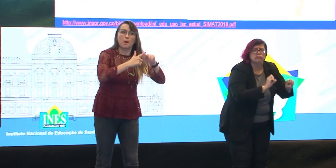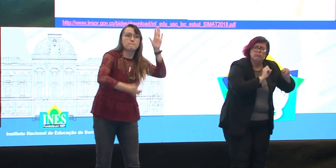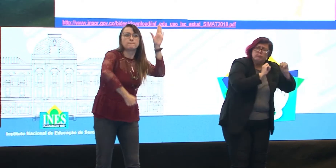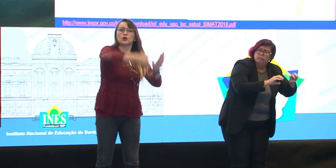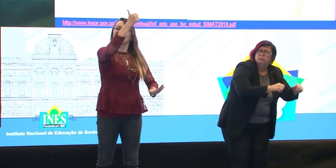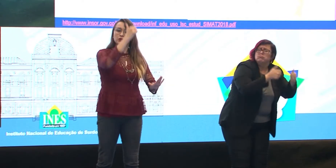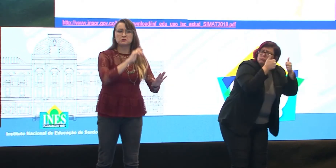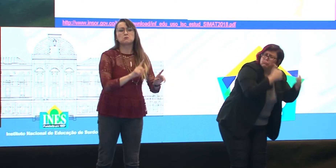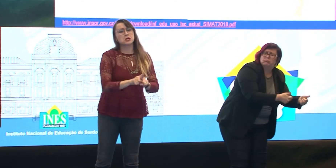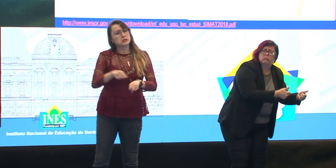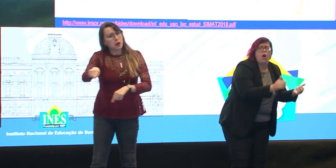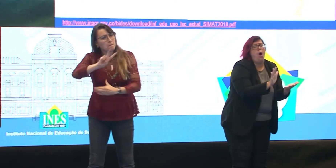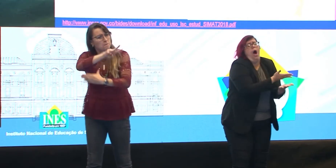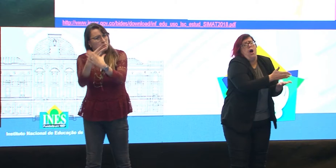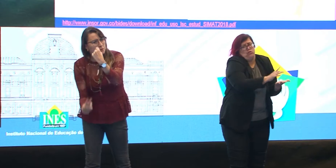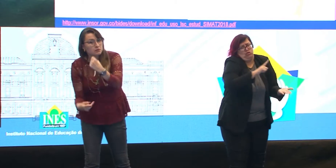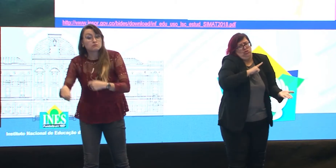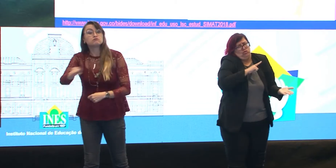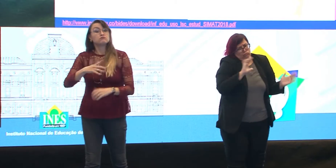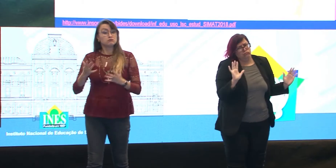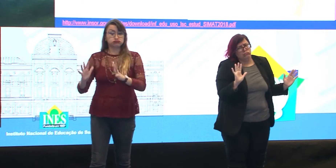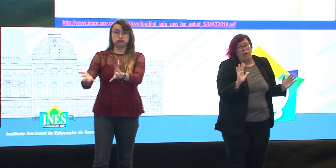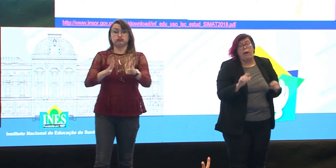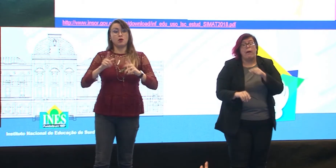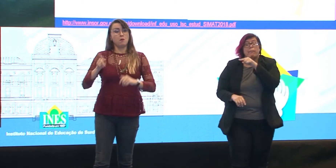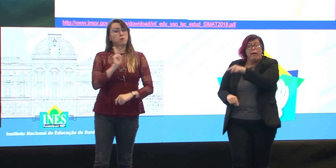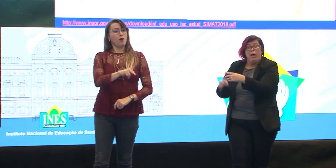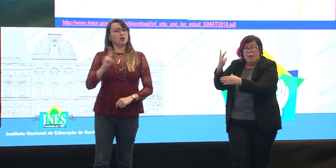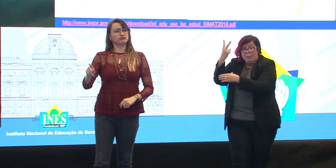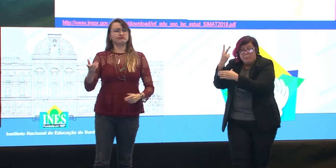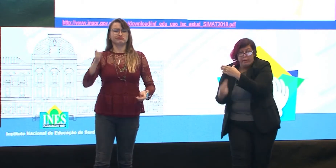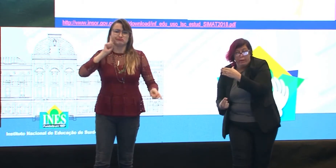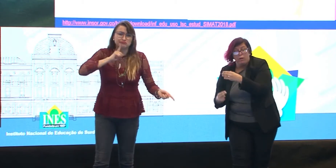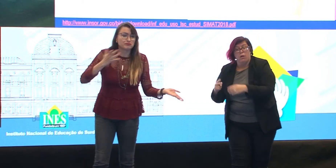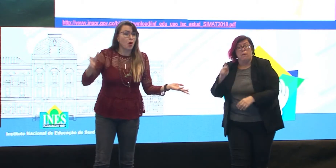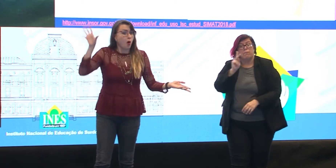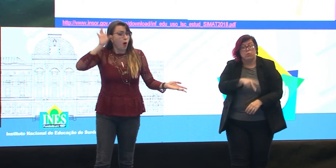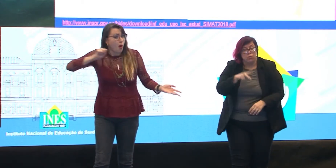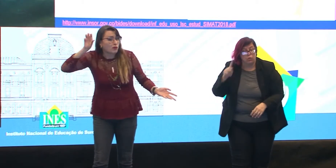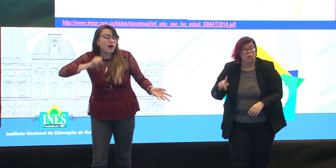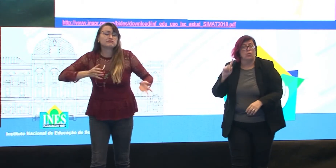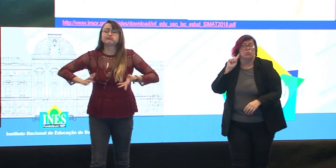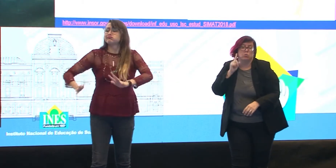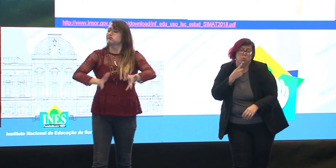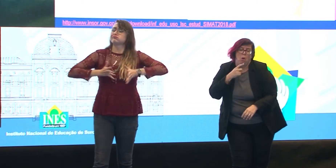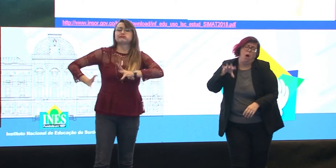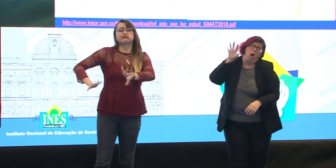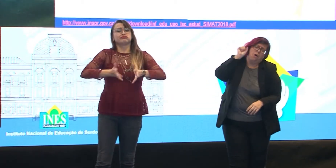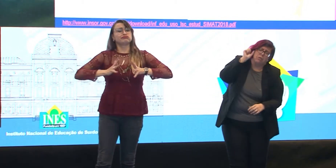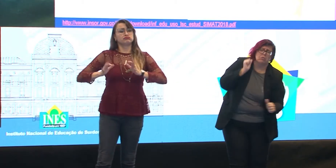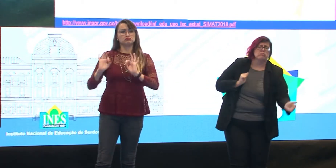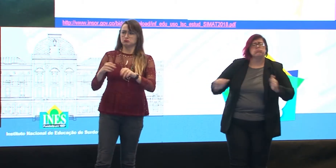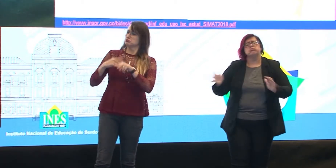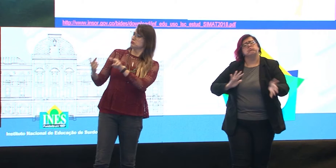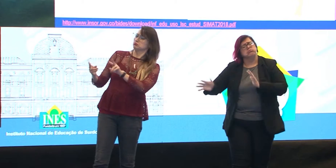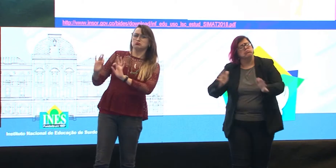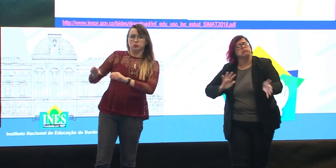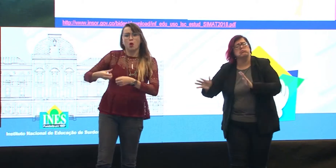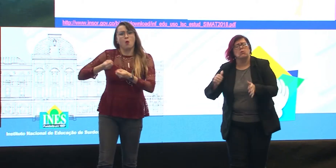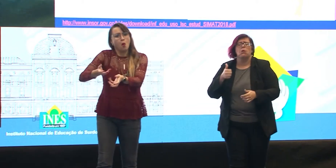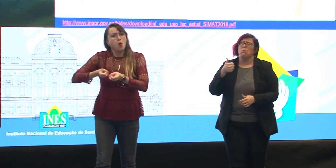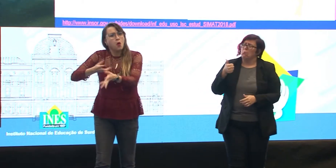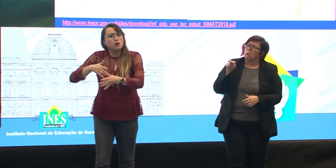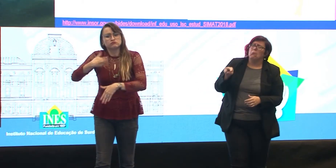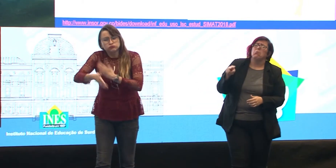aluno surdo, pensando em todas as estratégias de ensino, inclusive a didática de ensino para esse aluno, tal